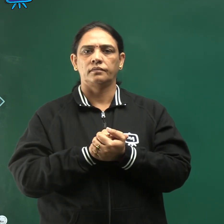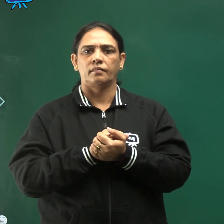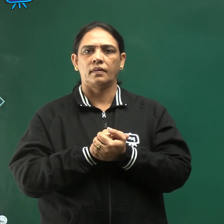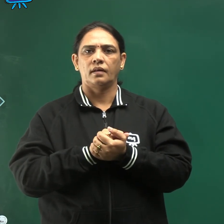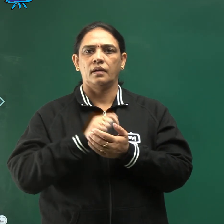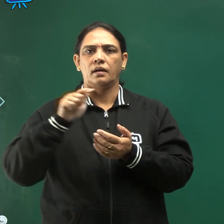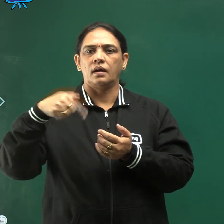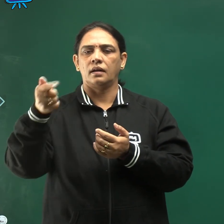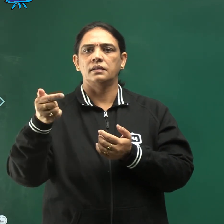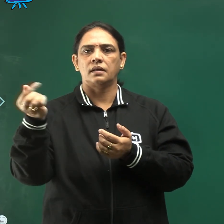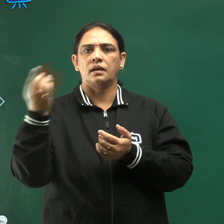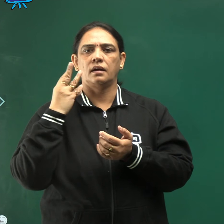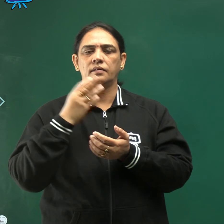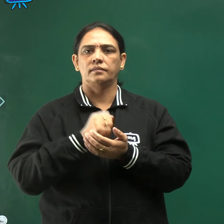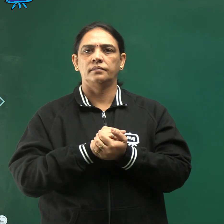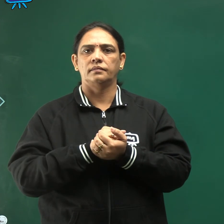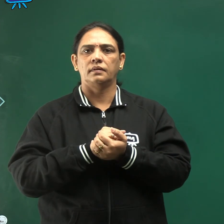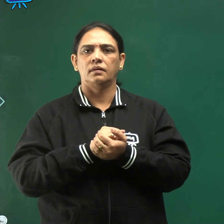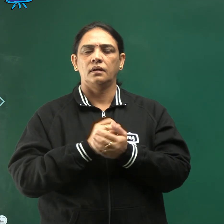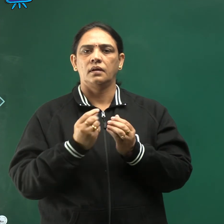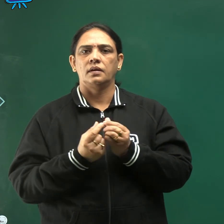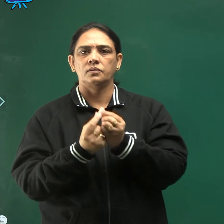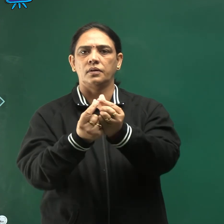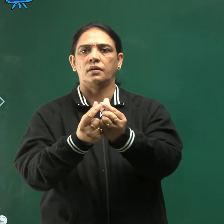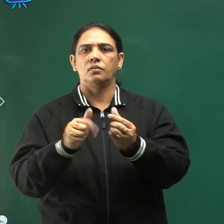अगली संख्या के जोड़े को